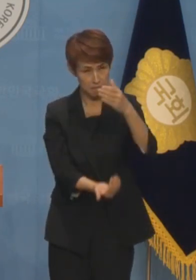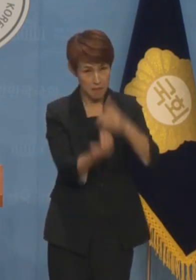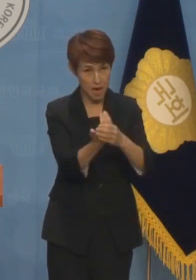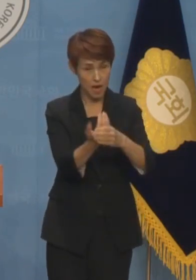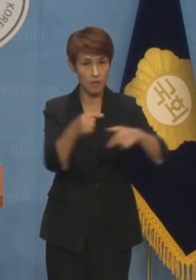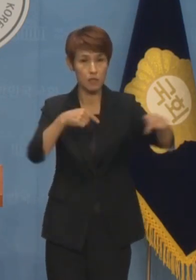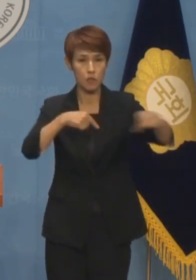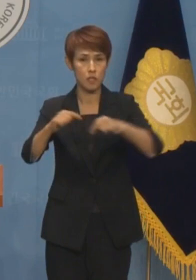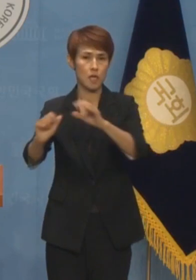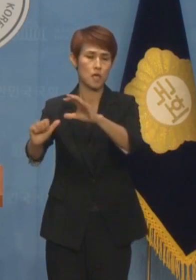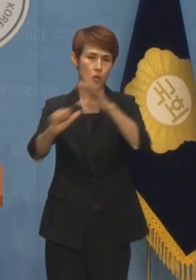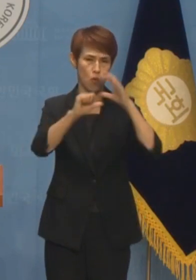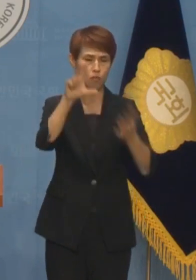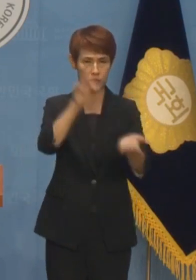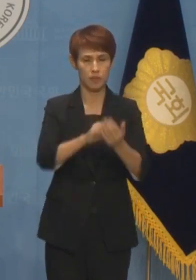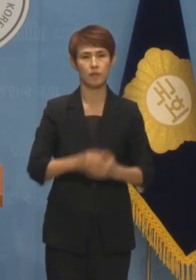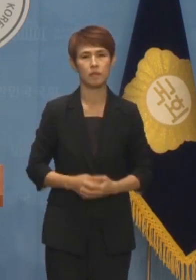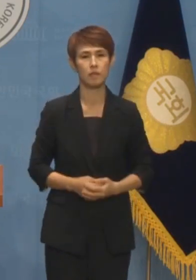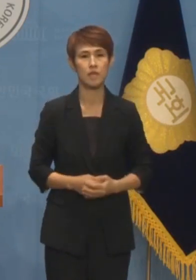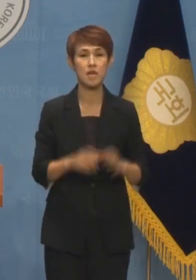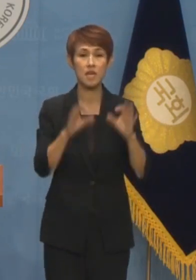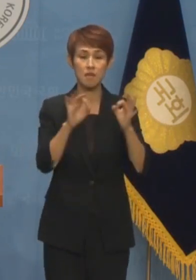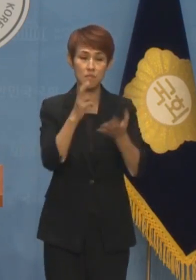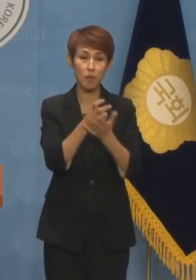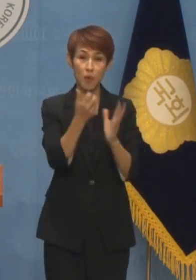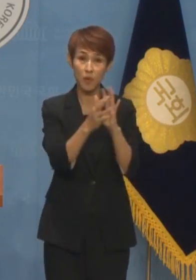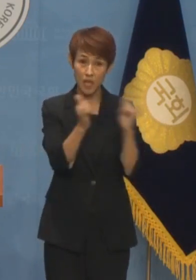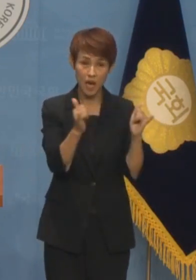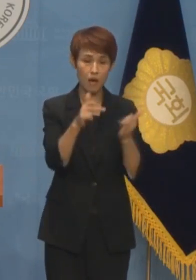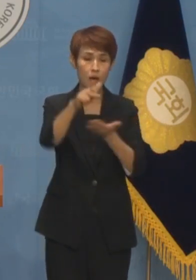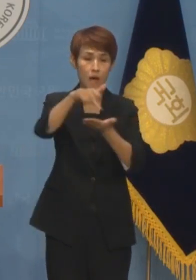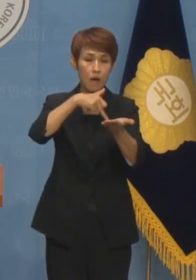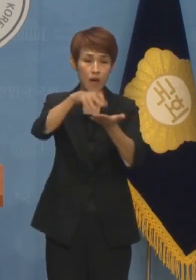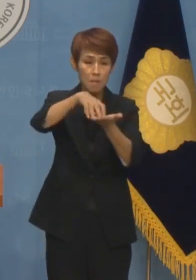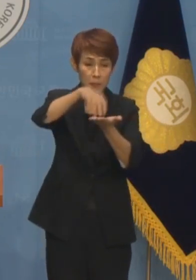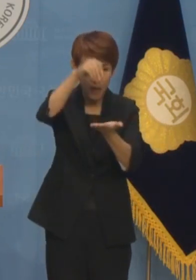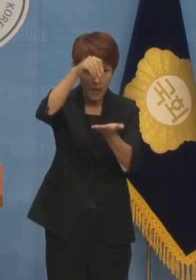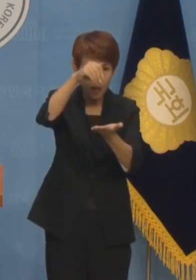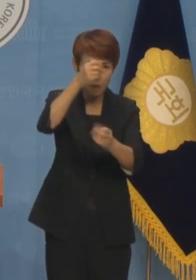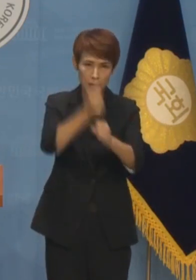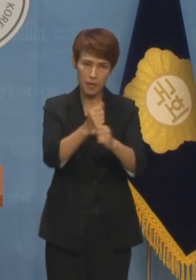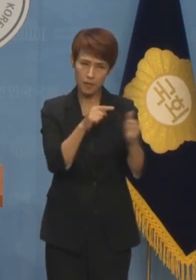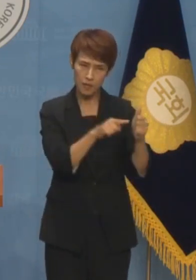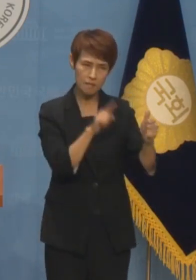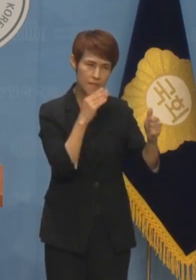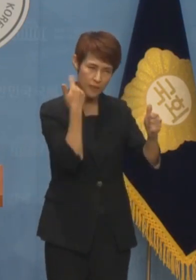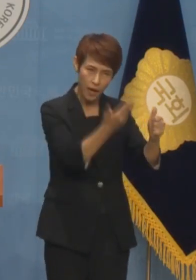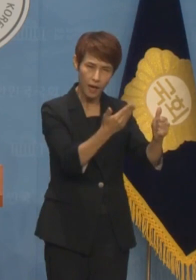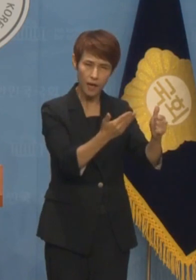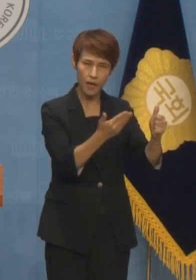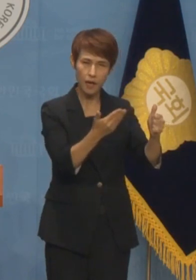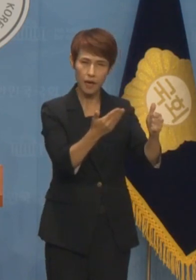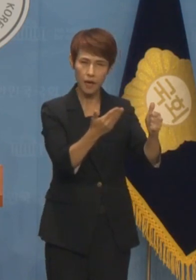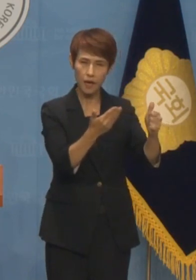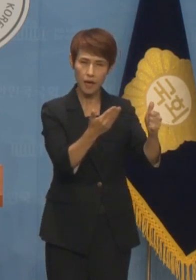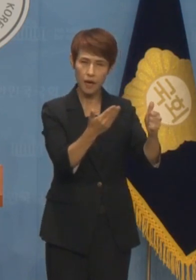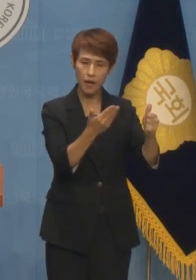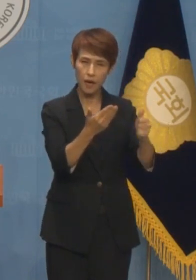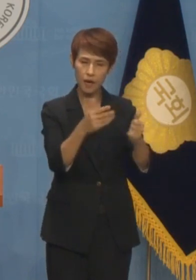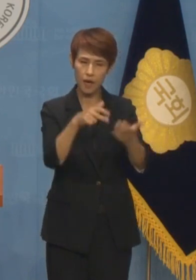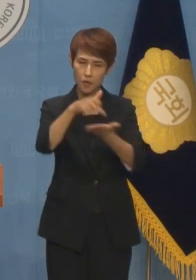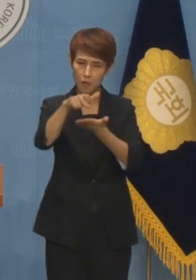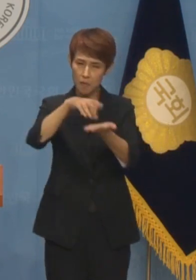것입니다 저는 김기헌 변호사가 단톡방 처본 제자인지 혹은 제작에 관여했는지 민주당 의원들이